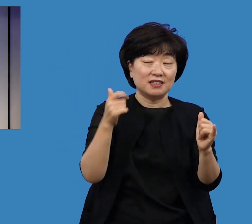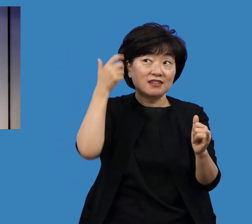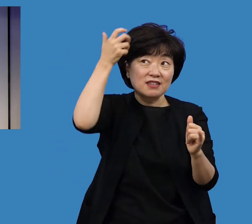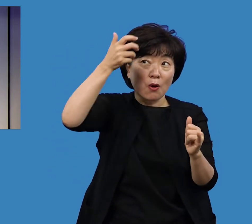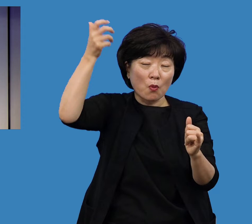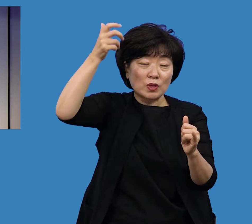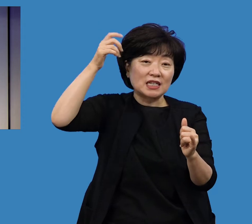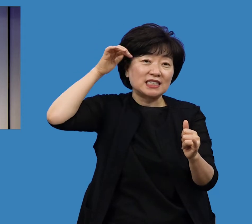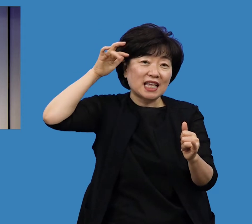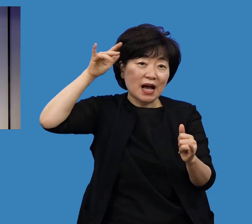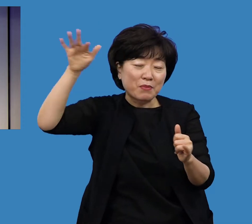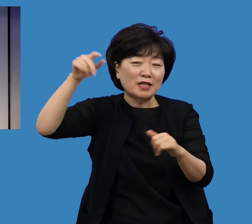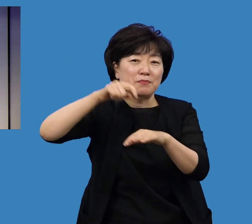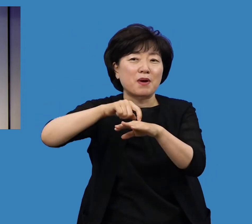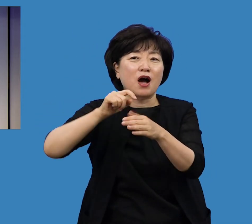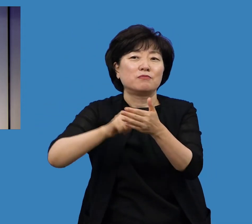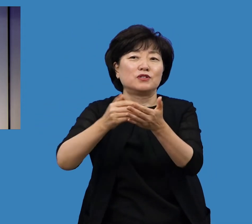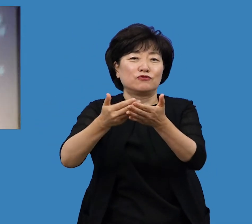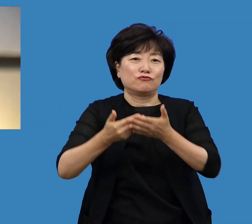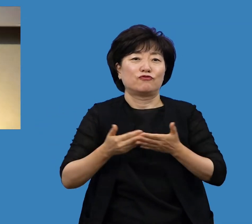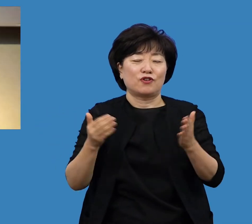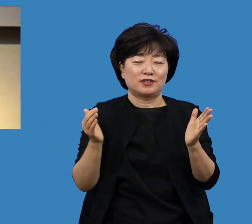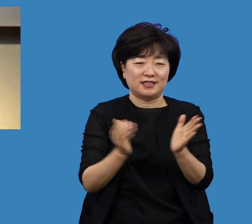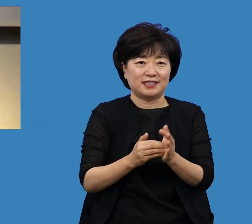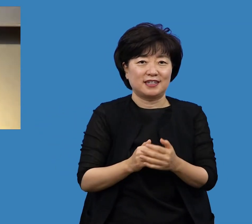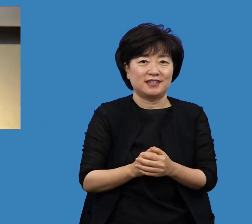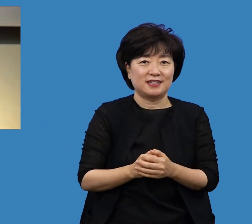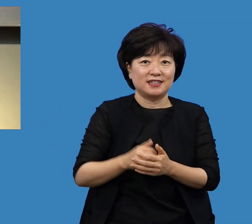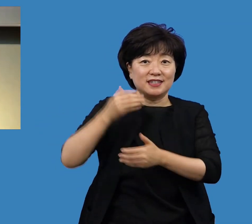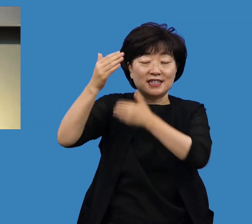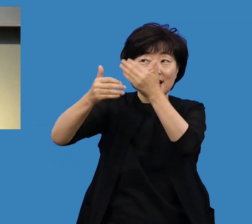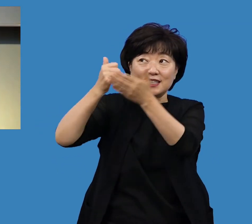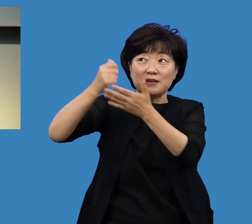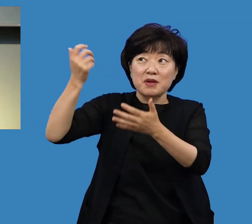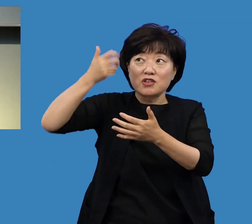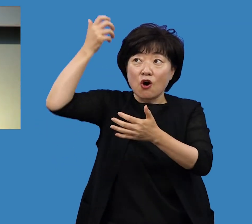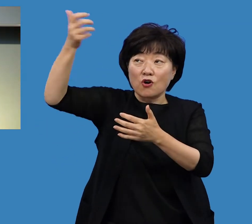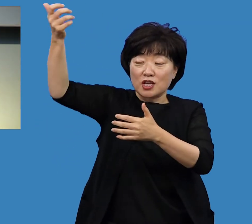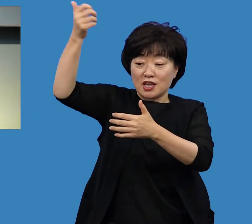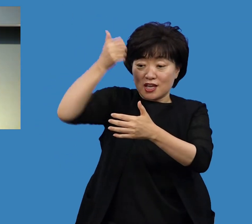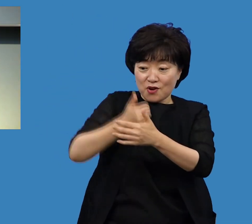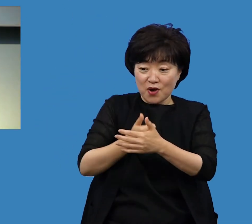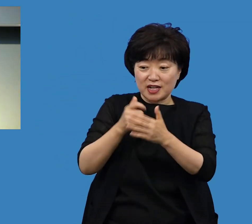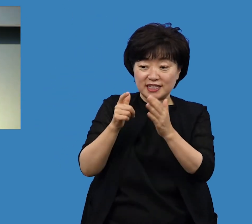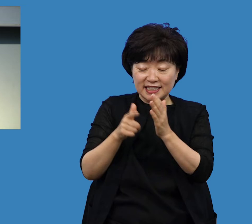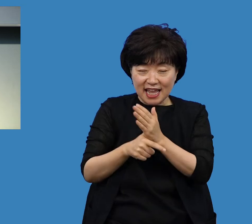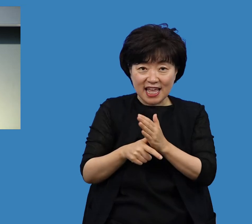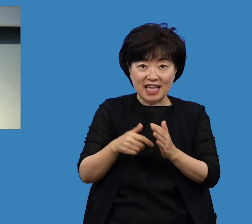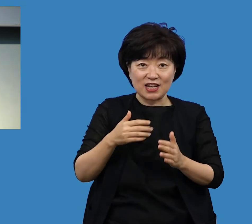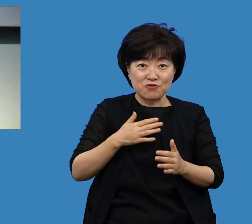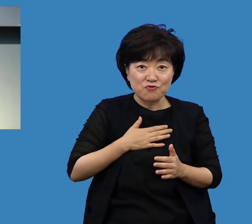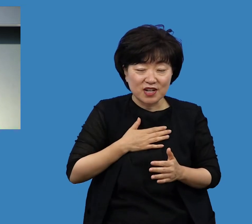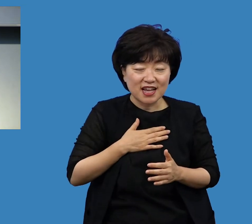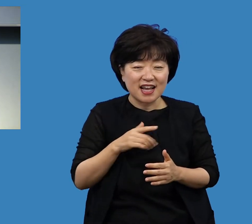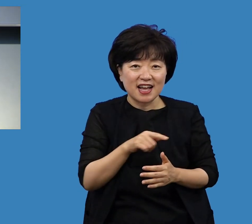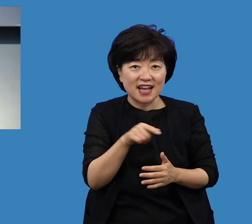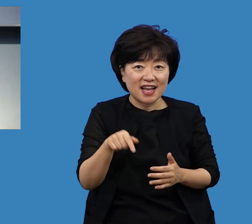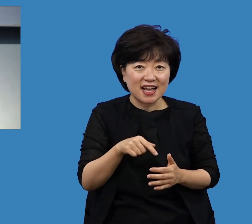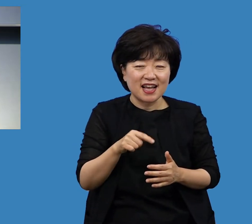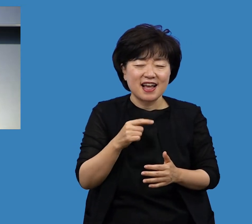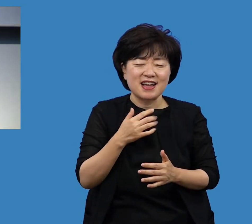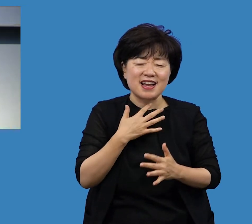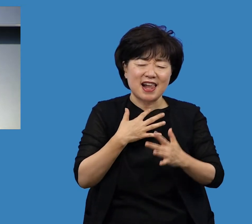주셨느니라. 이게 다 뭐예요? 하나님의 영이 우리 안에 거하실 때, 정상적인 인간의 상태일 때 우리 안에 어떤 게 일어난다는 거예요?